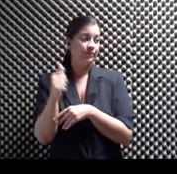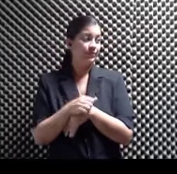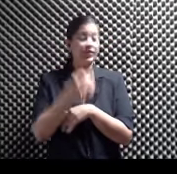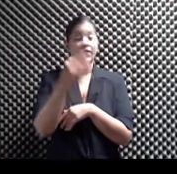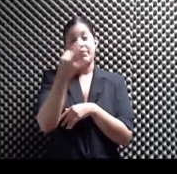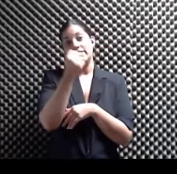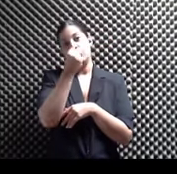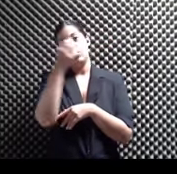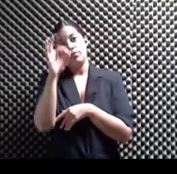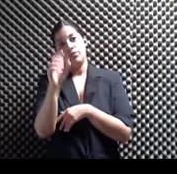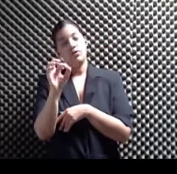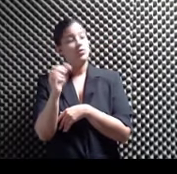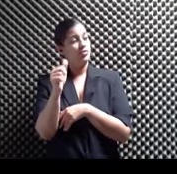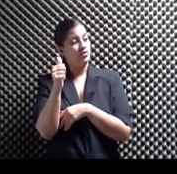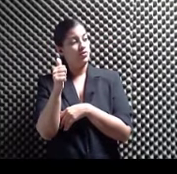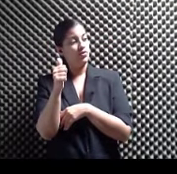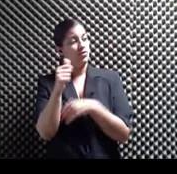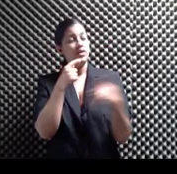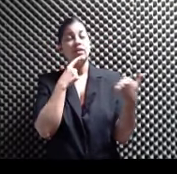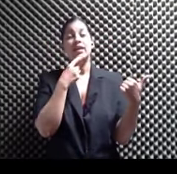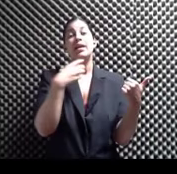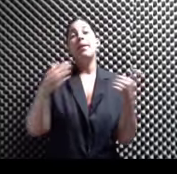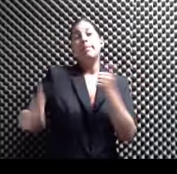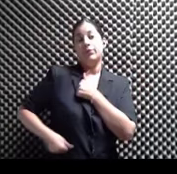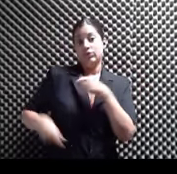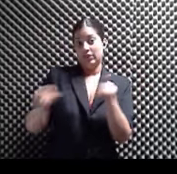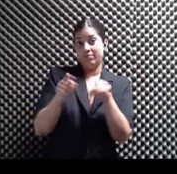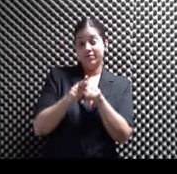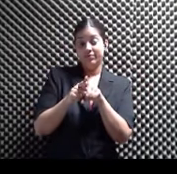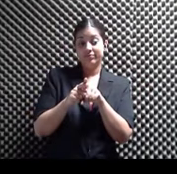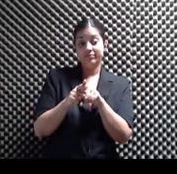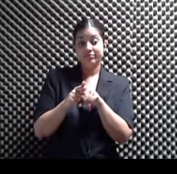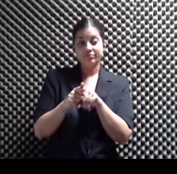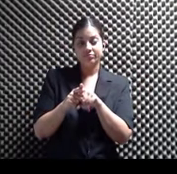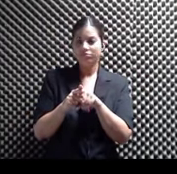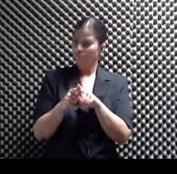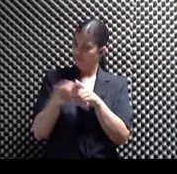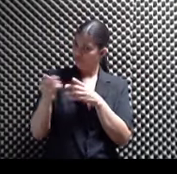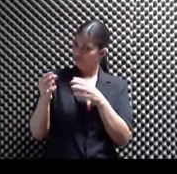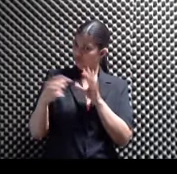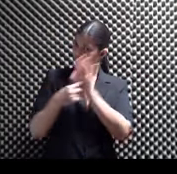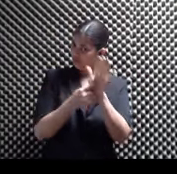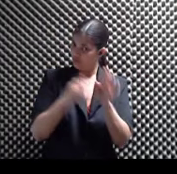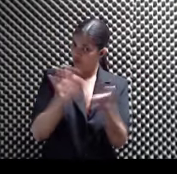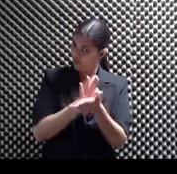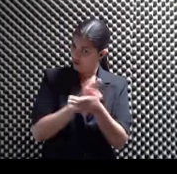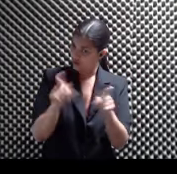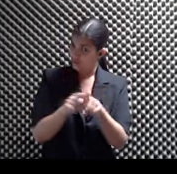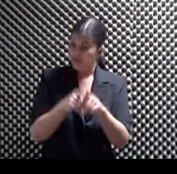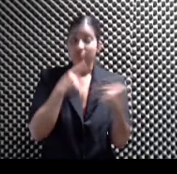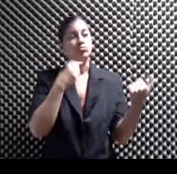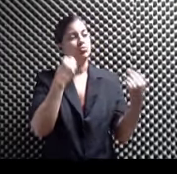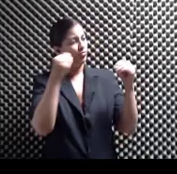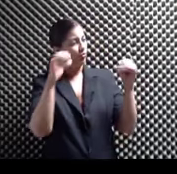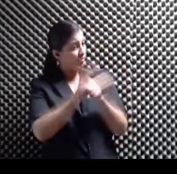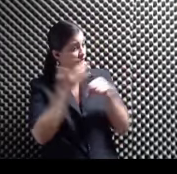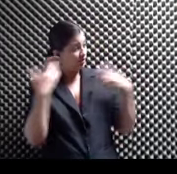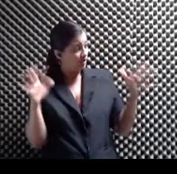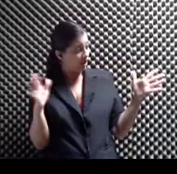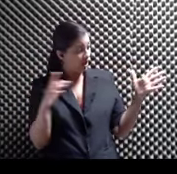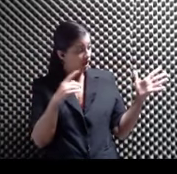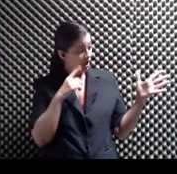sábado y domingo también, a las 8 de la noche, y hay funciones escolares. Funciones escolares, ya tenemos una función. Hay una ya vendida, uh-huh.